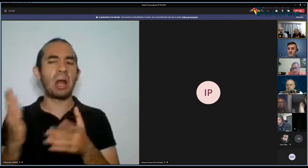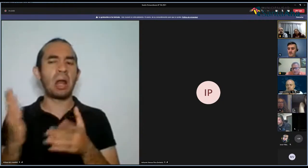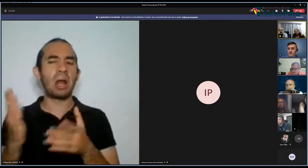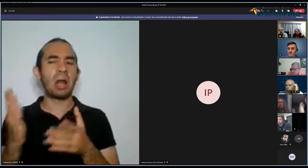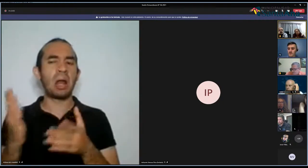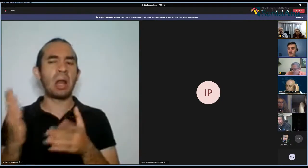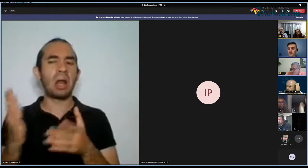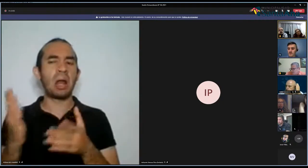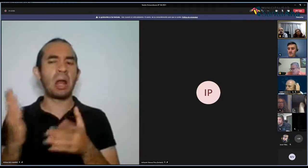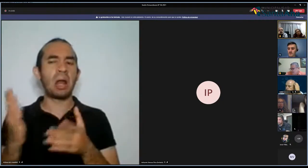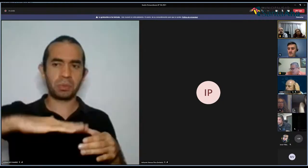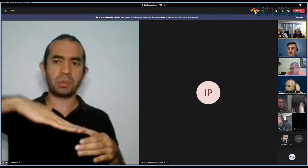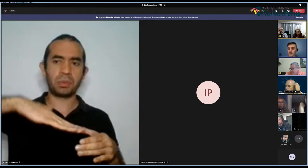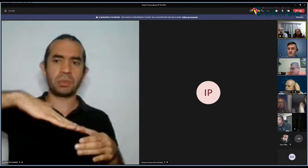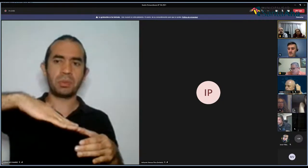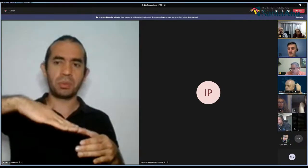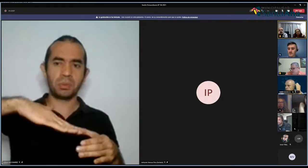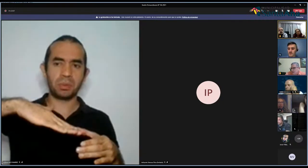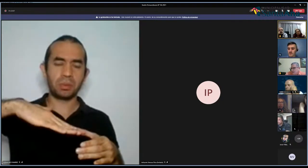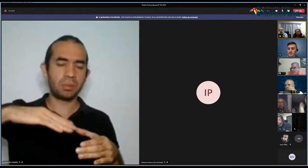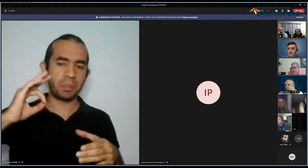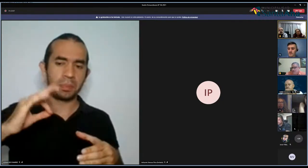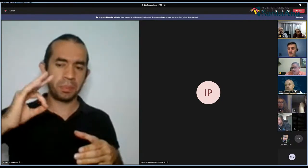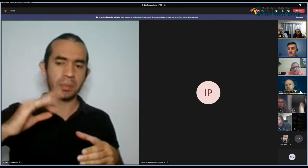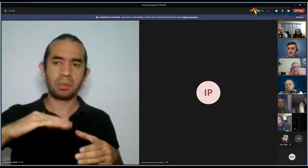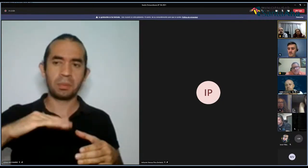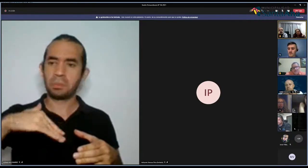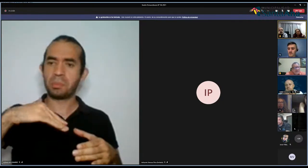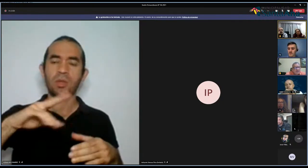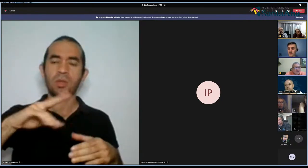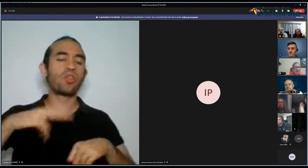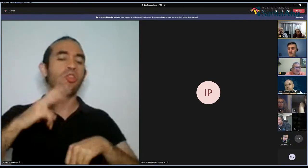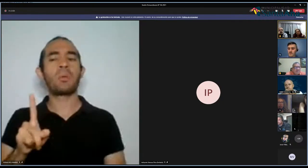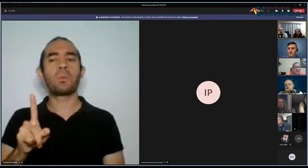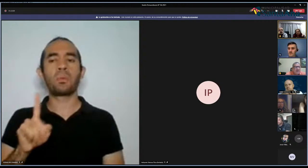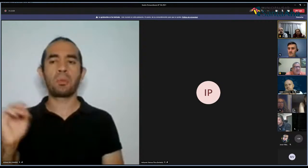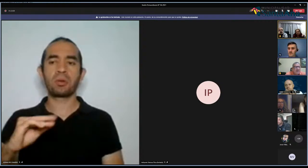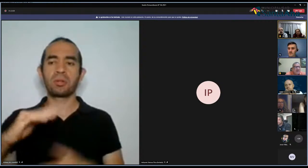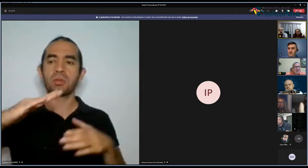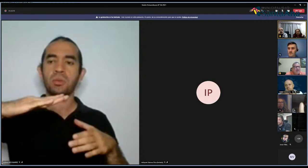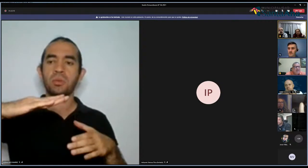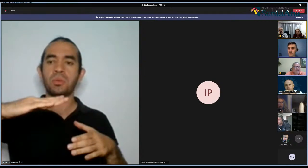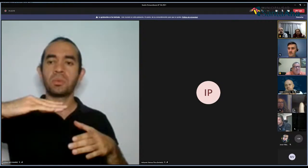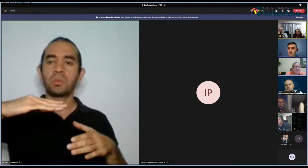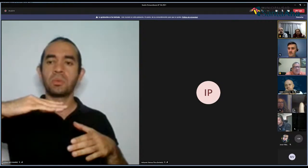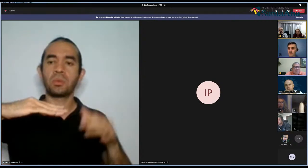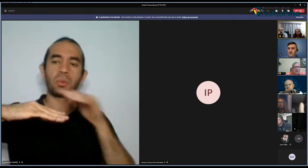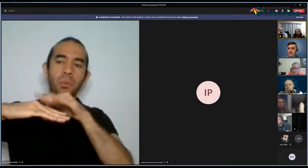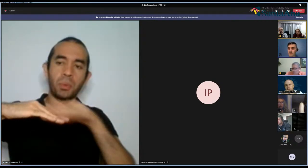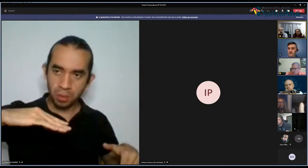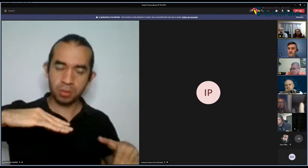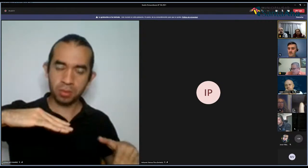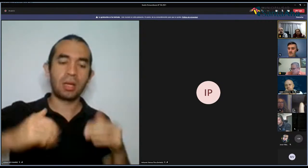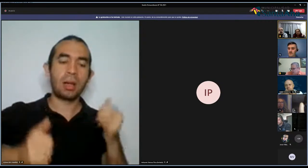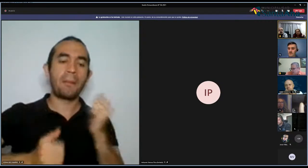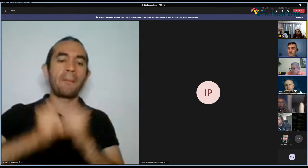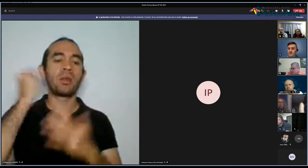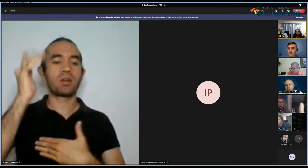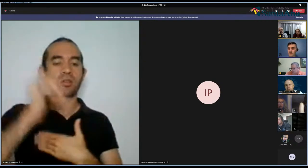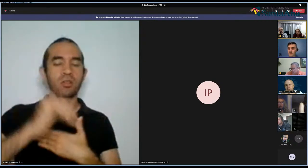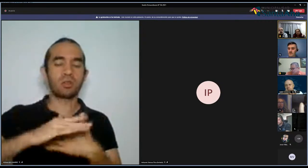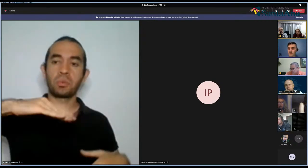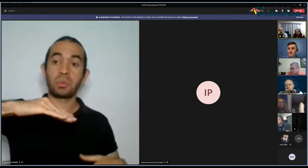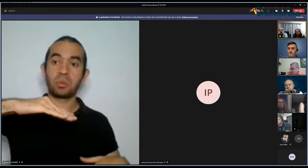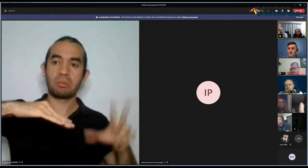bueno súper ser lo normal es uno por ciento que trabaja la mayoría de proyectos pero como les digo es un